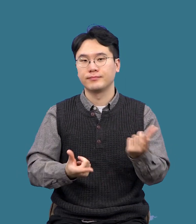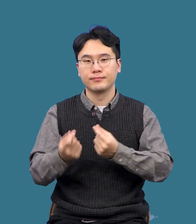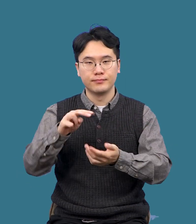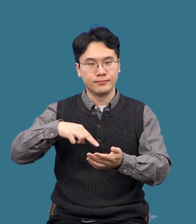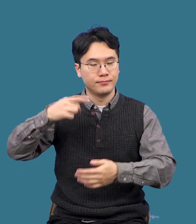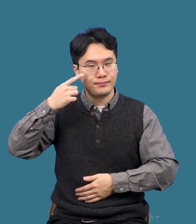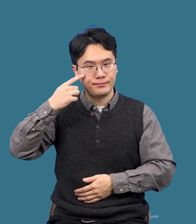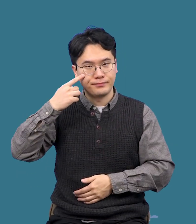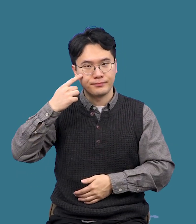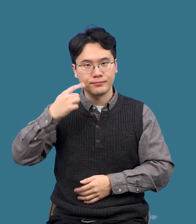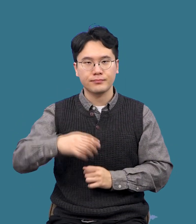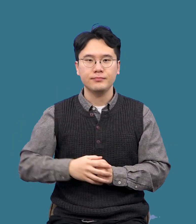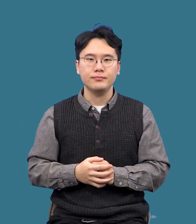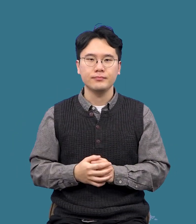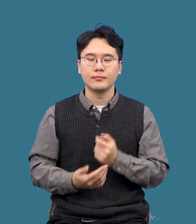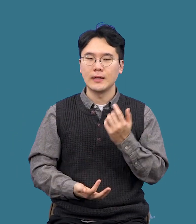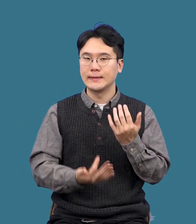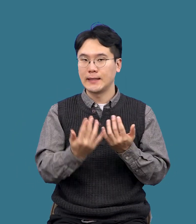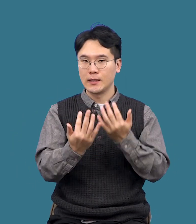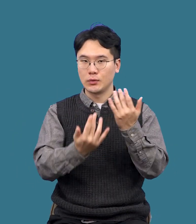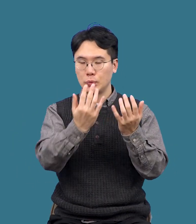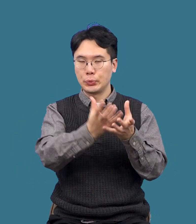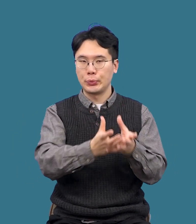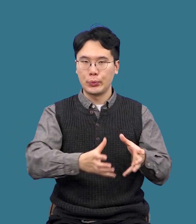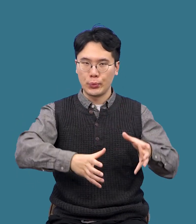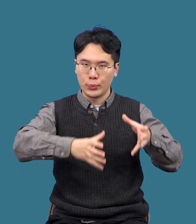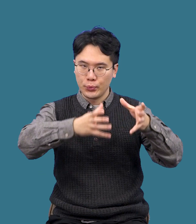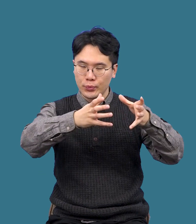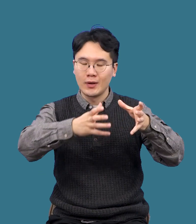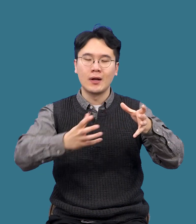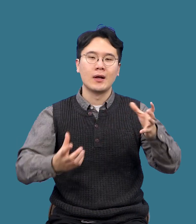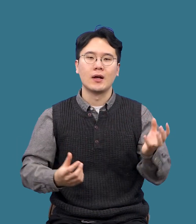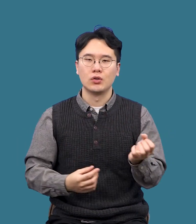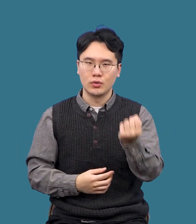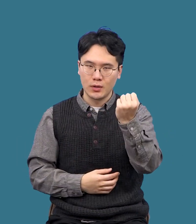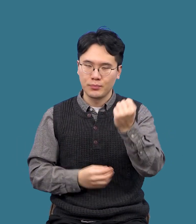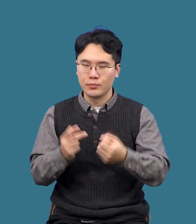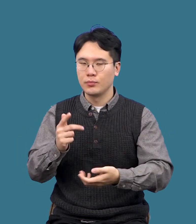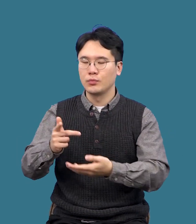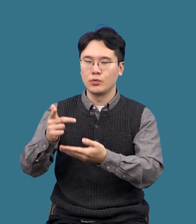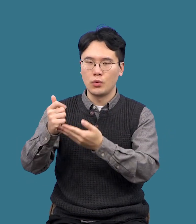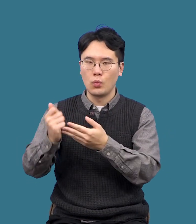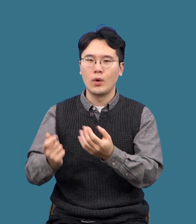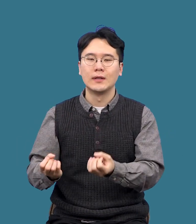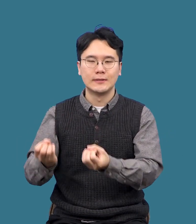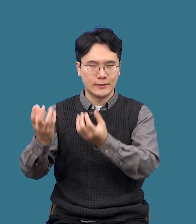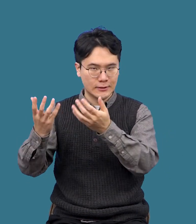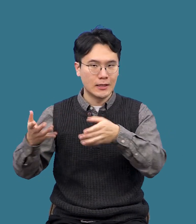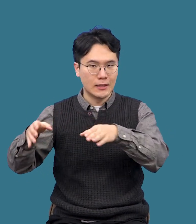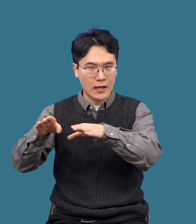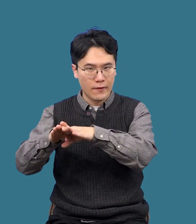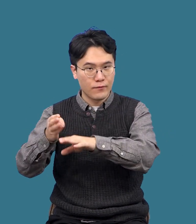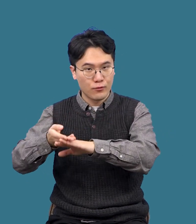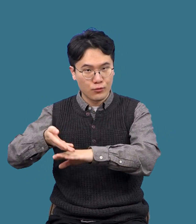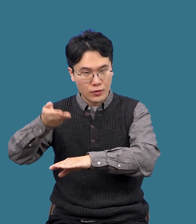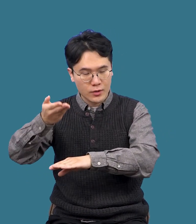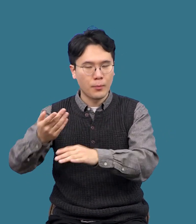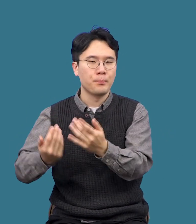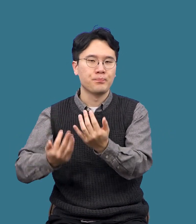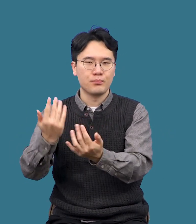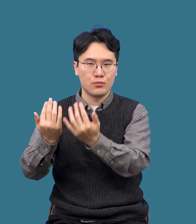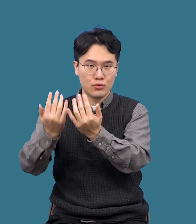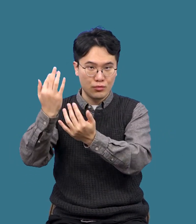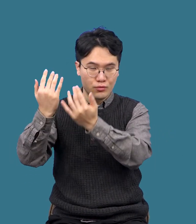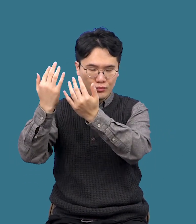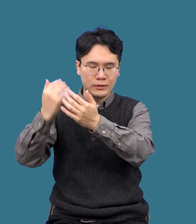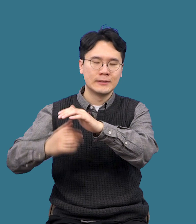같이 시작. 향로를 가져다가 여호와 제단의 위에서 피운 불을 그것에